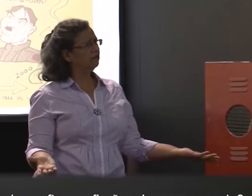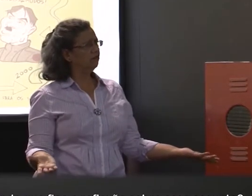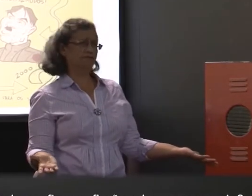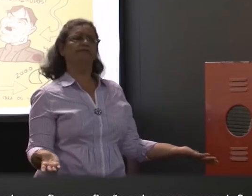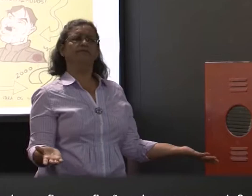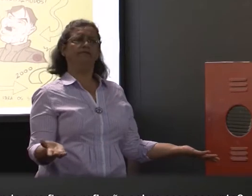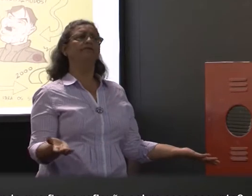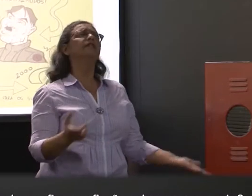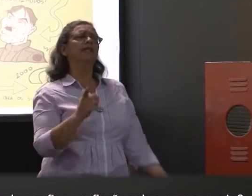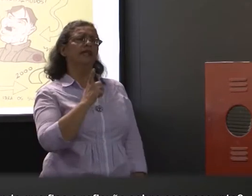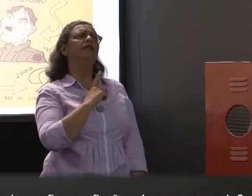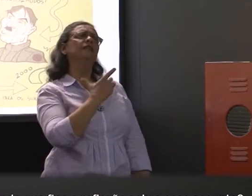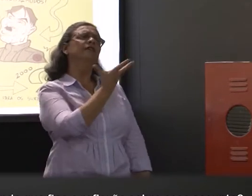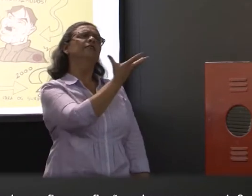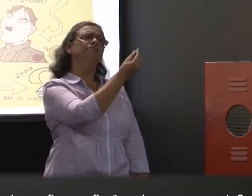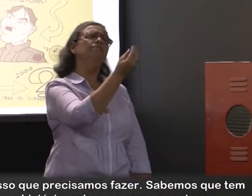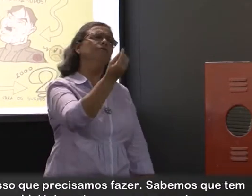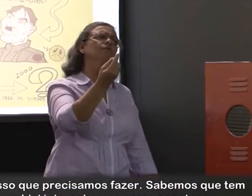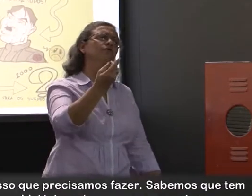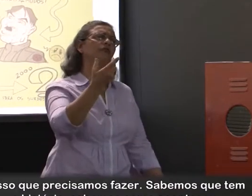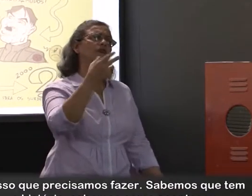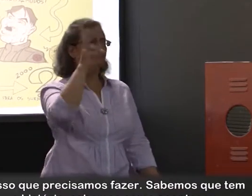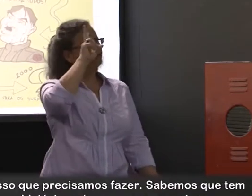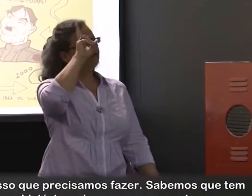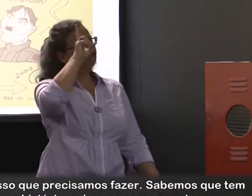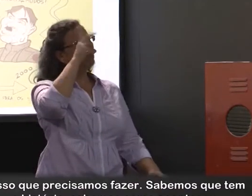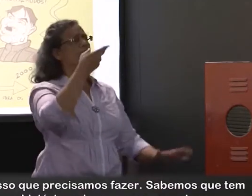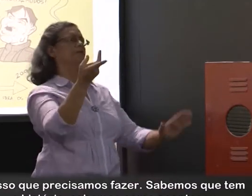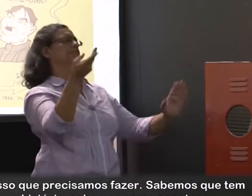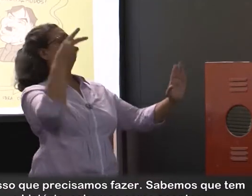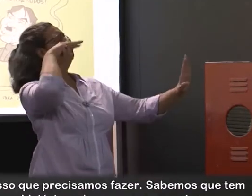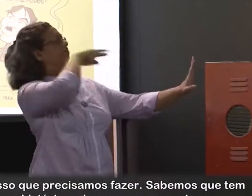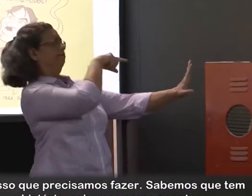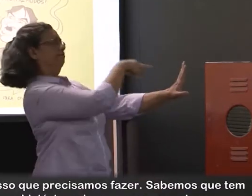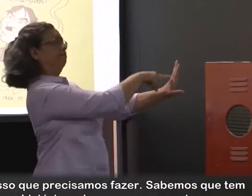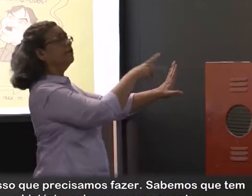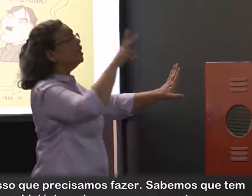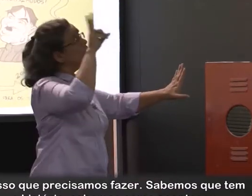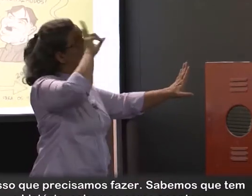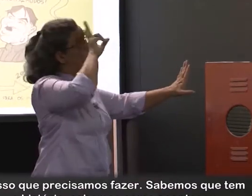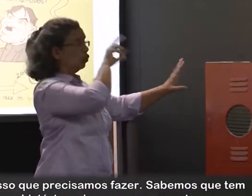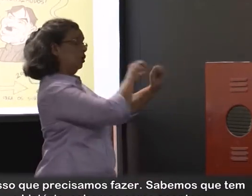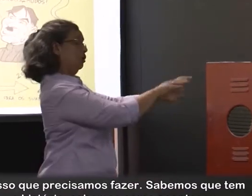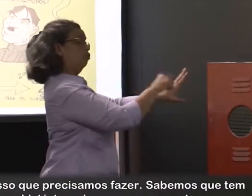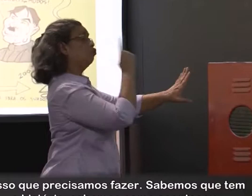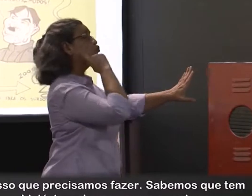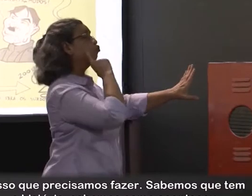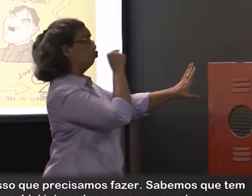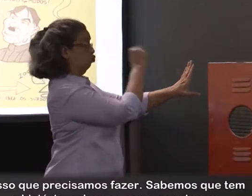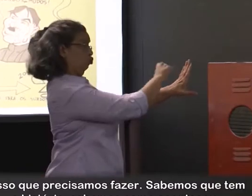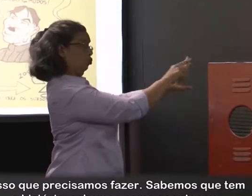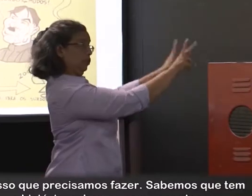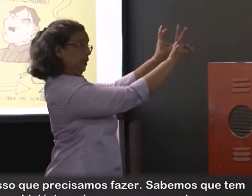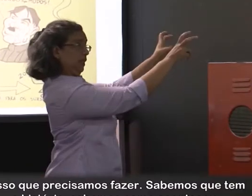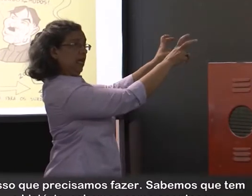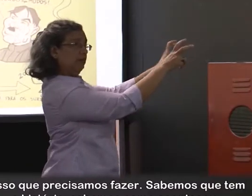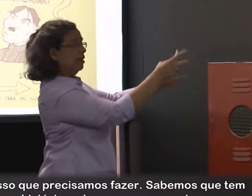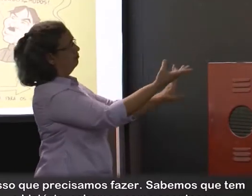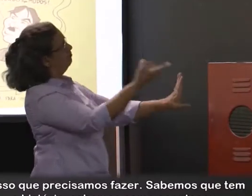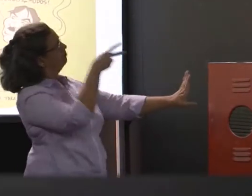a reflexão sobre esse assunto? É isso que a gente precisa fazer, né? A gente sabe que tem a história, a gente sabe como aconteceu a história